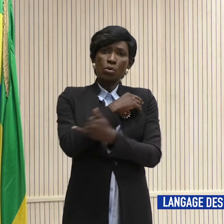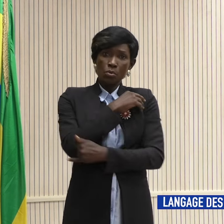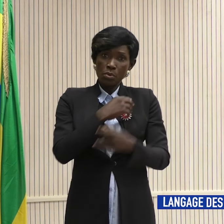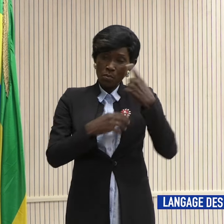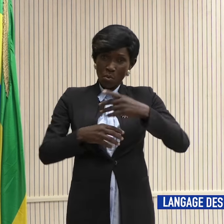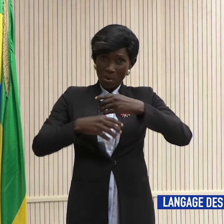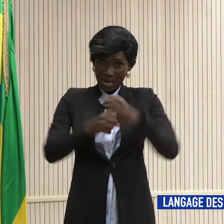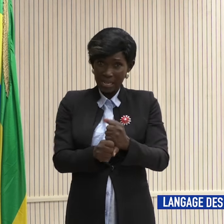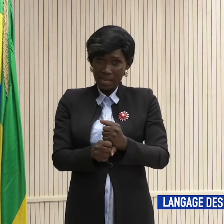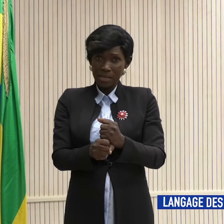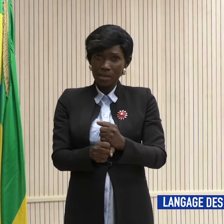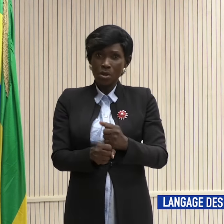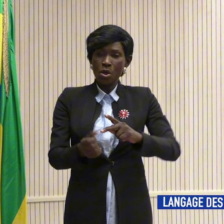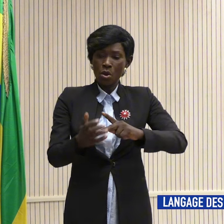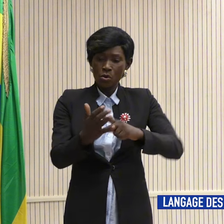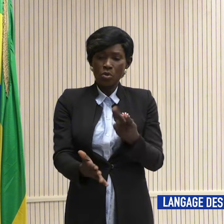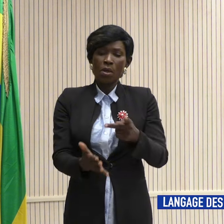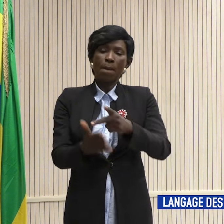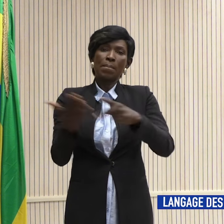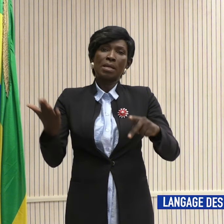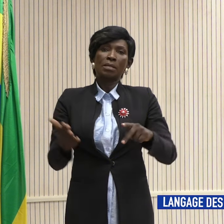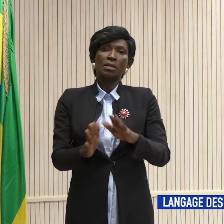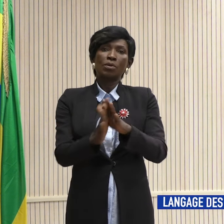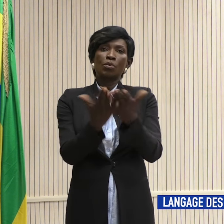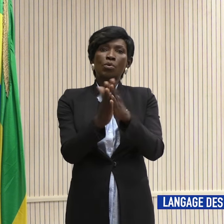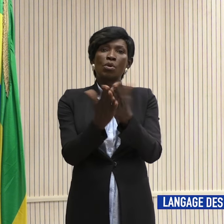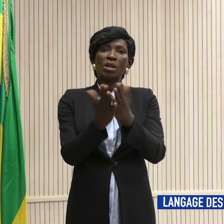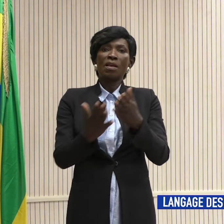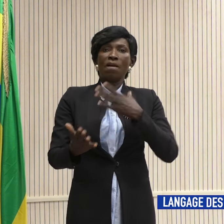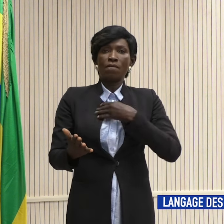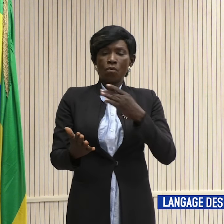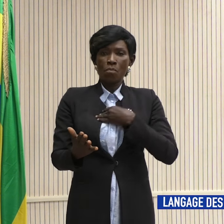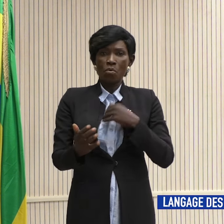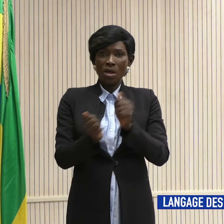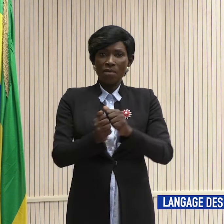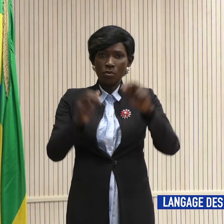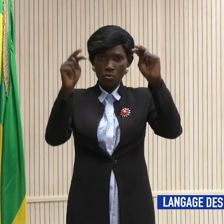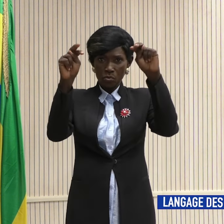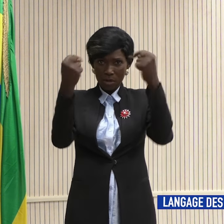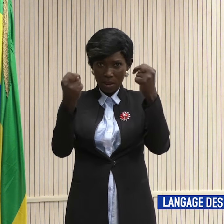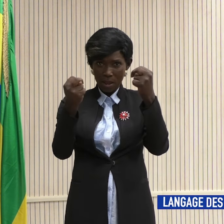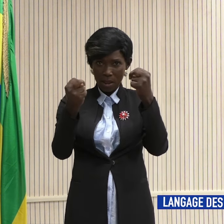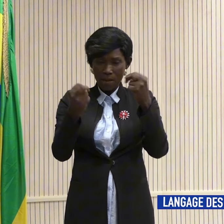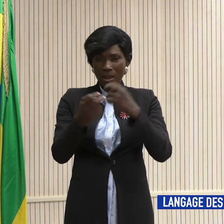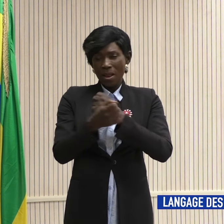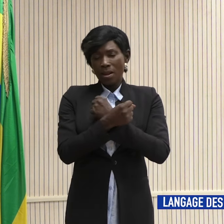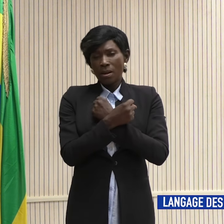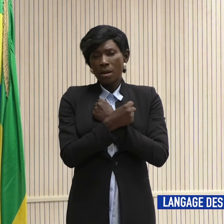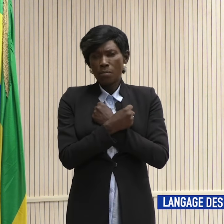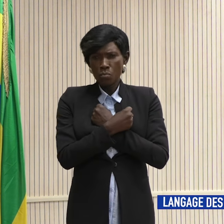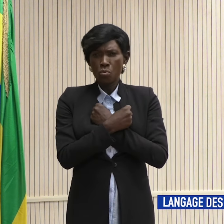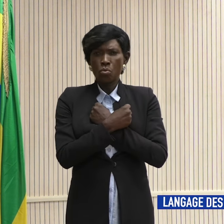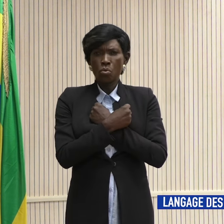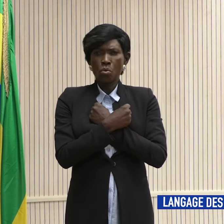2 du du Livre blanc avec pour thème le patriotisme alors de la